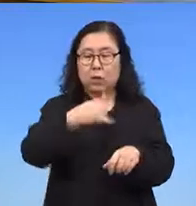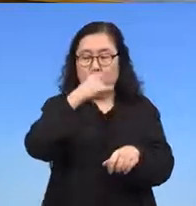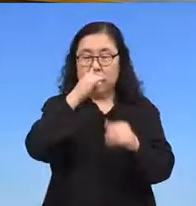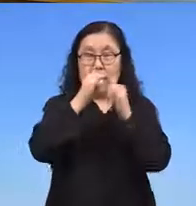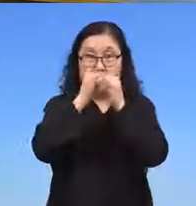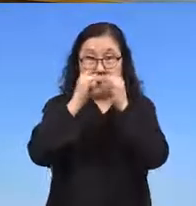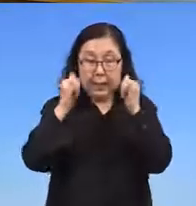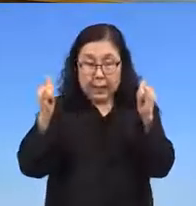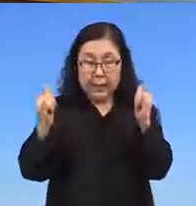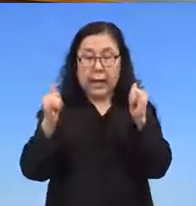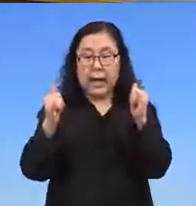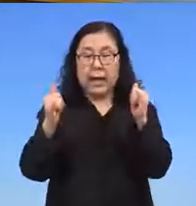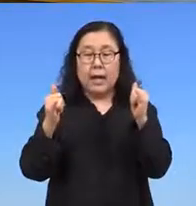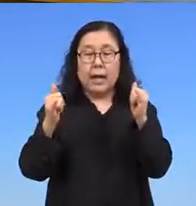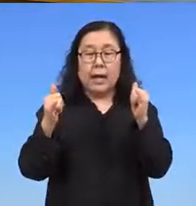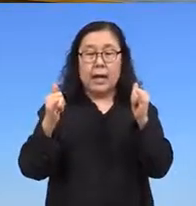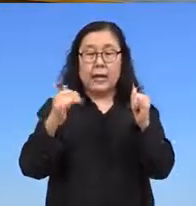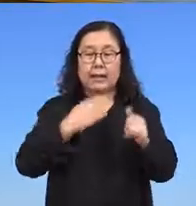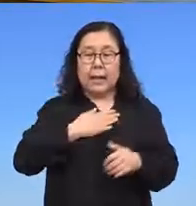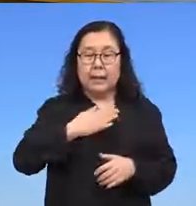나를 너희에게 보내셨다 하라.